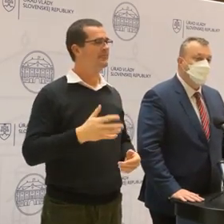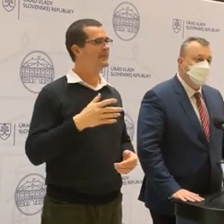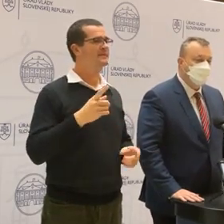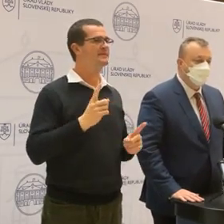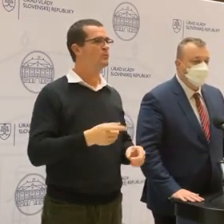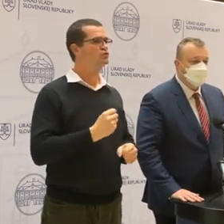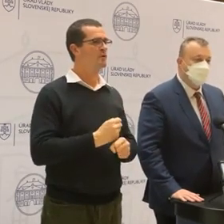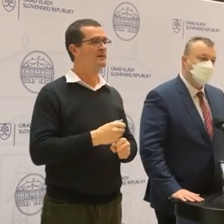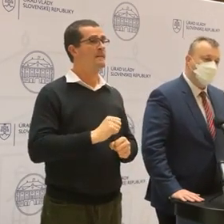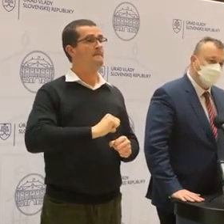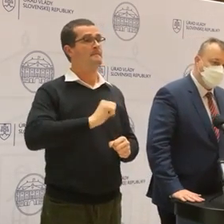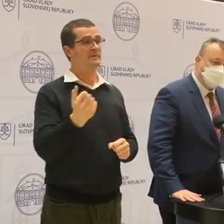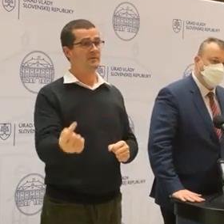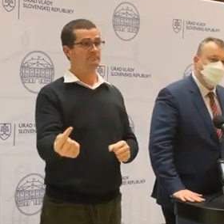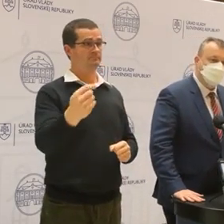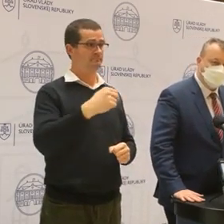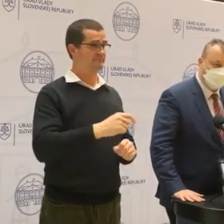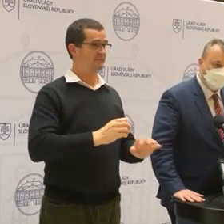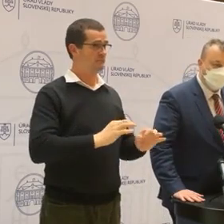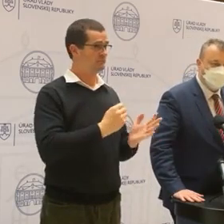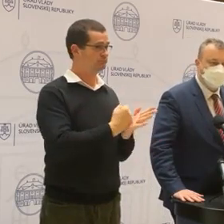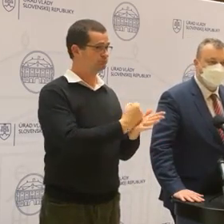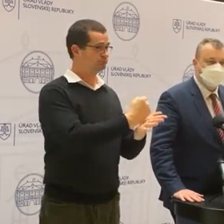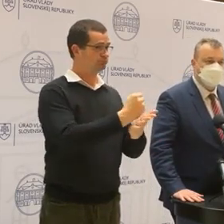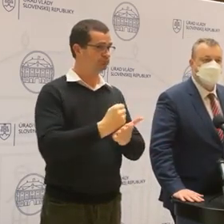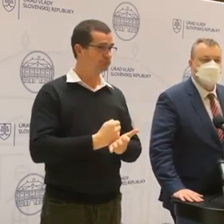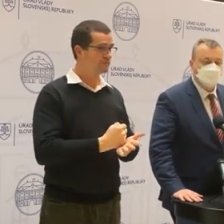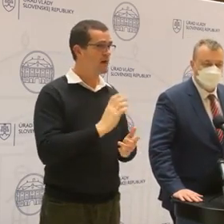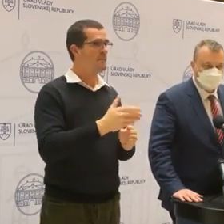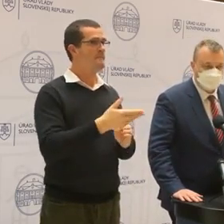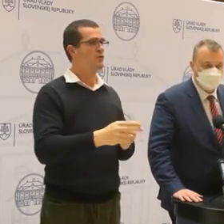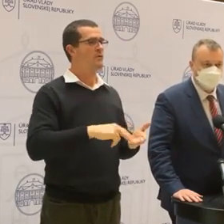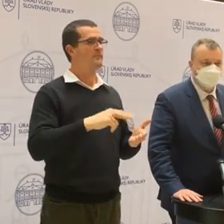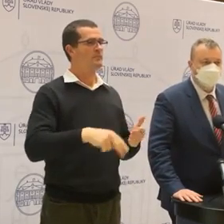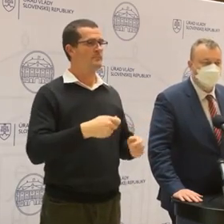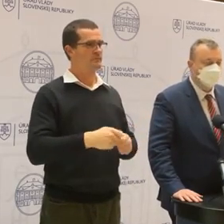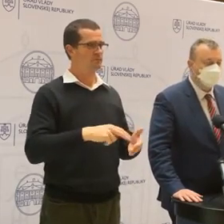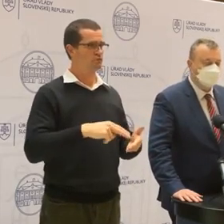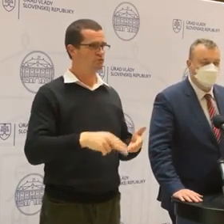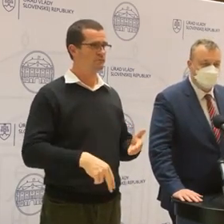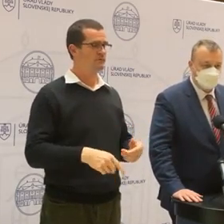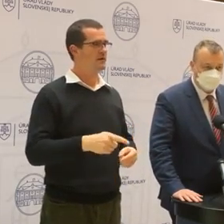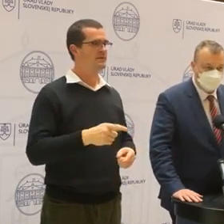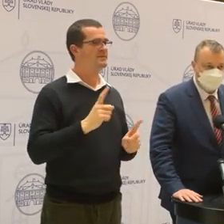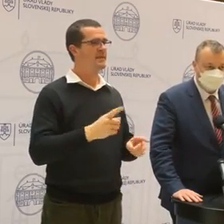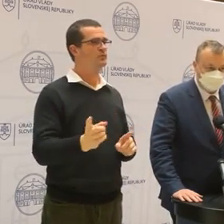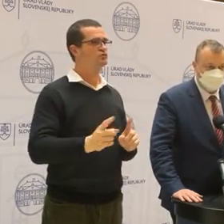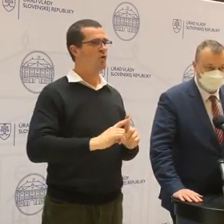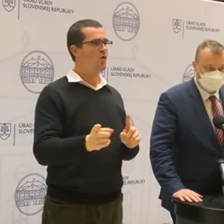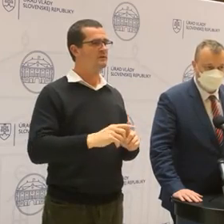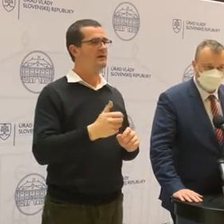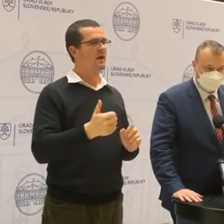Nebudú musieť urobiť to, že najskôr sem prísť, vybaviť si všetky náležitosti, až potom podpisovať pracovnú zmluvu, čiže nebudú sa musieť chodiť